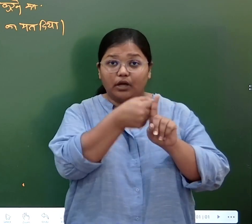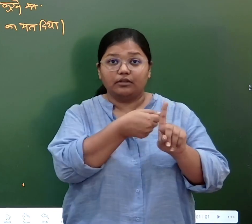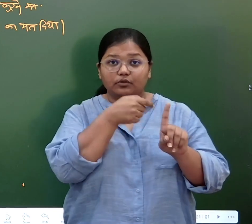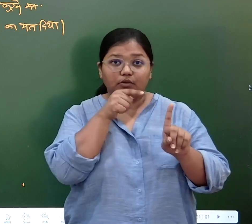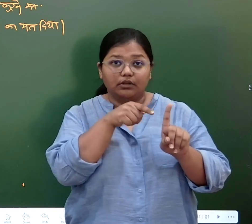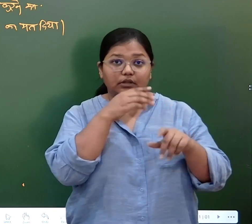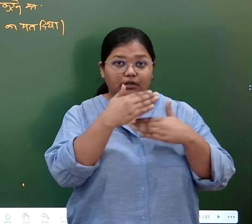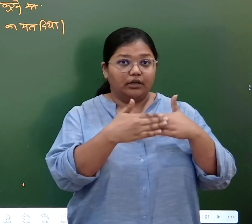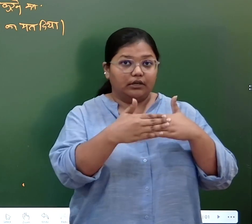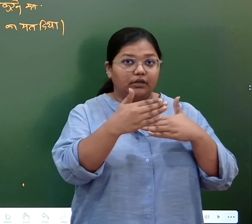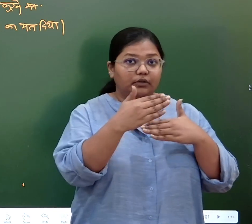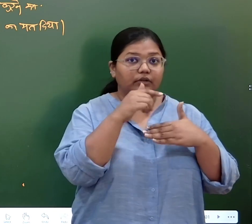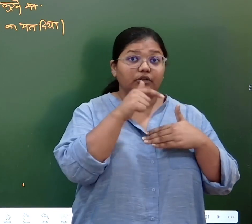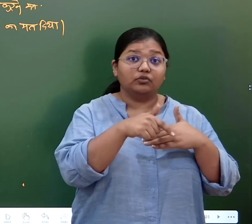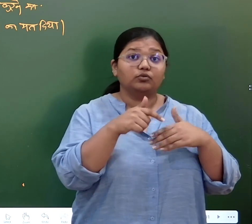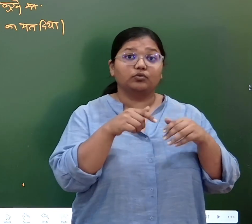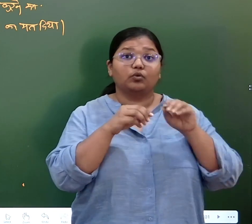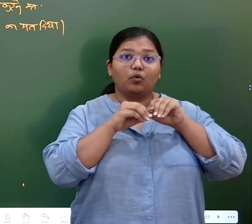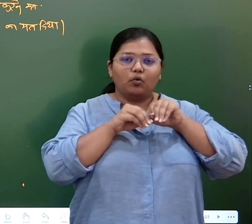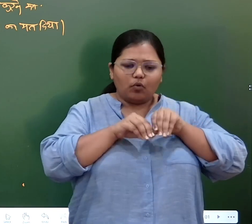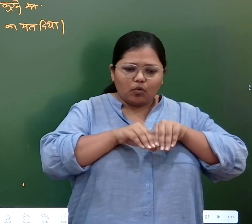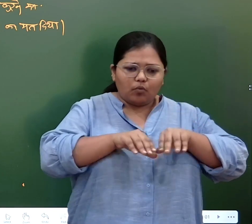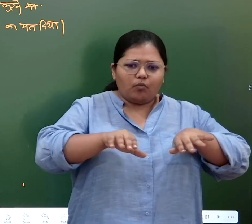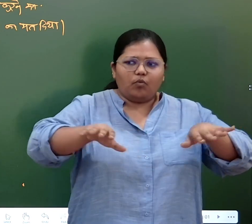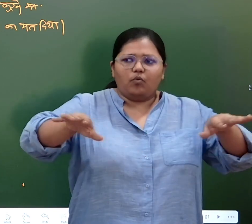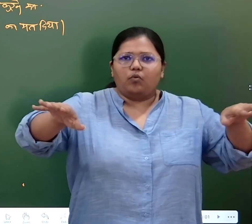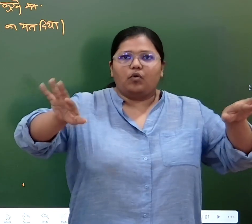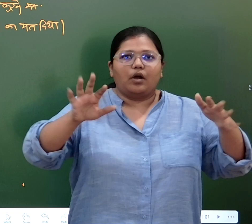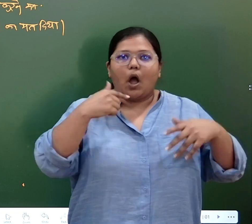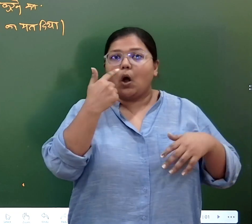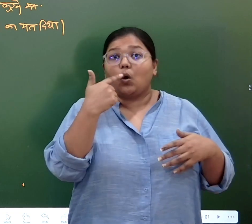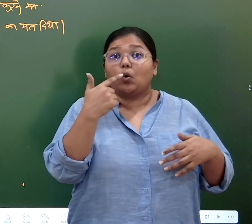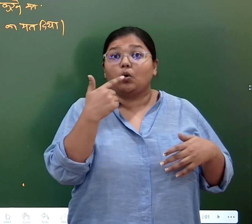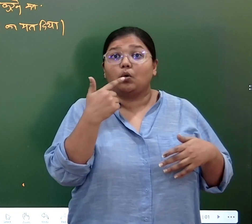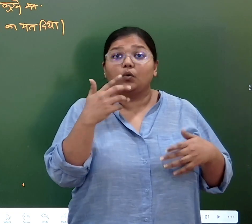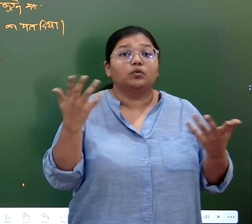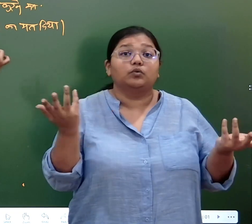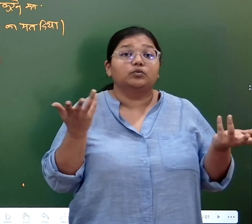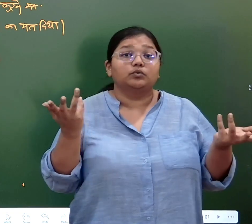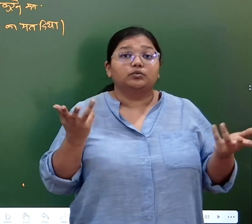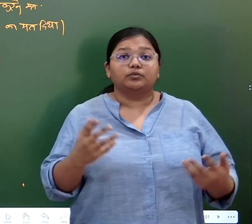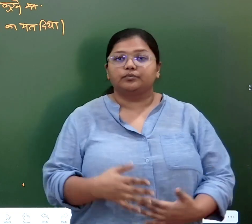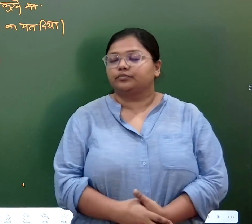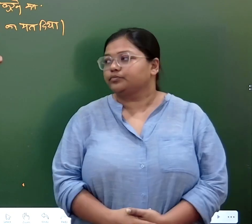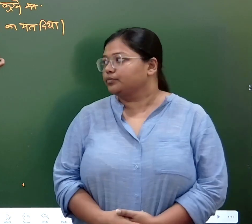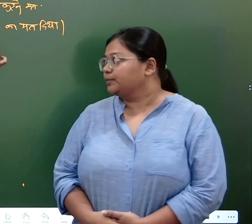भक्ति आंदोलन को विकसित करने का श्रेय किसको जाता है?